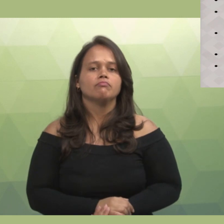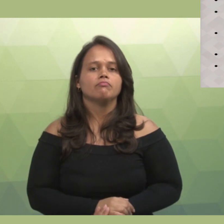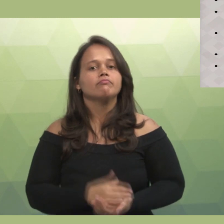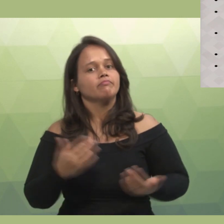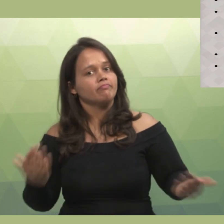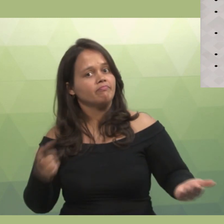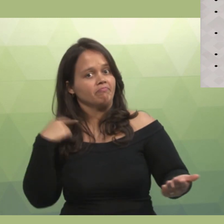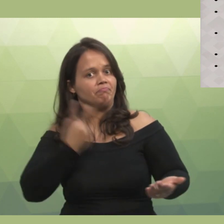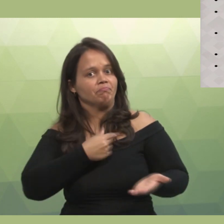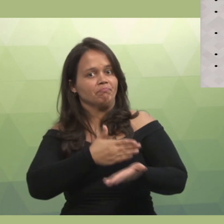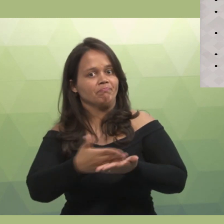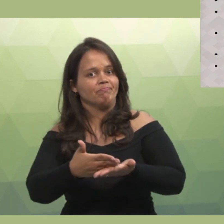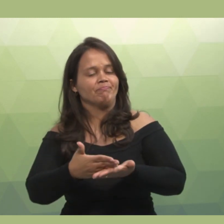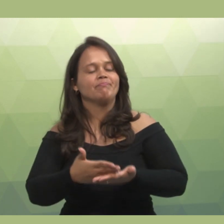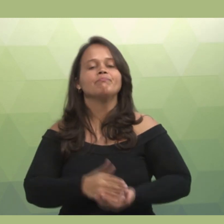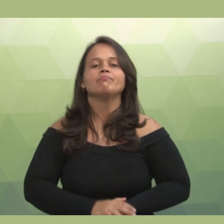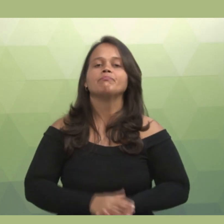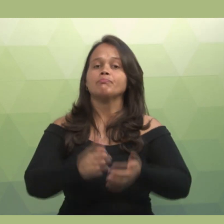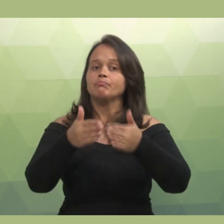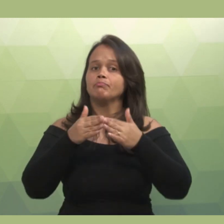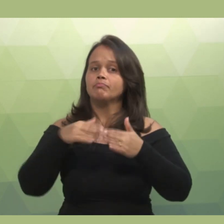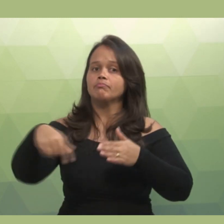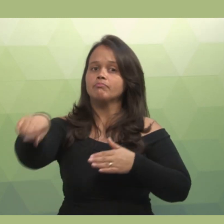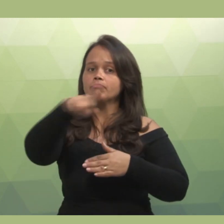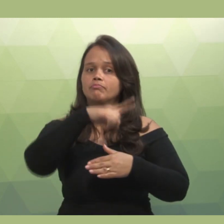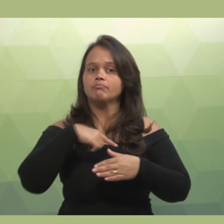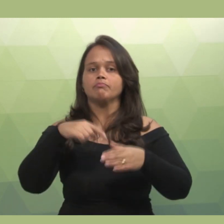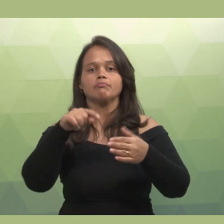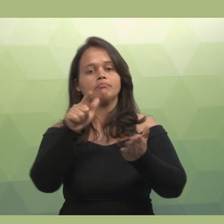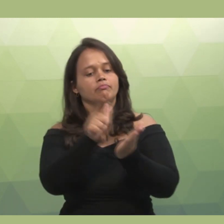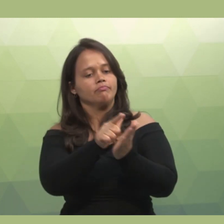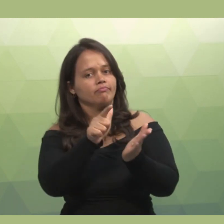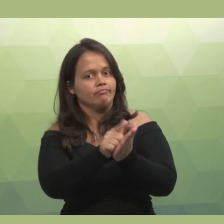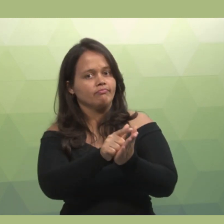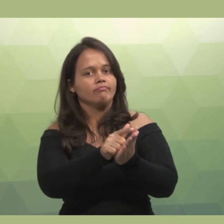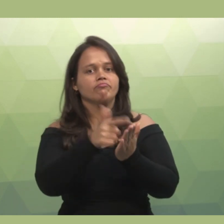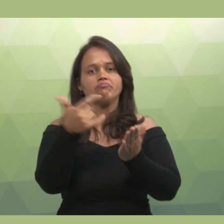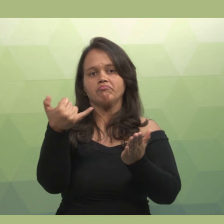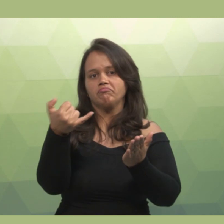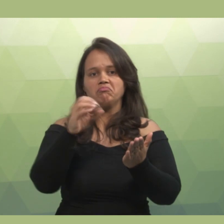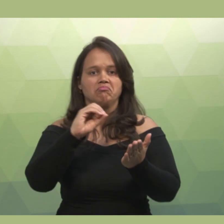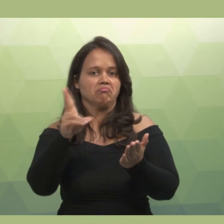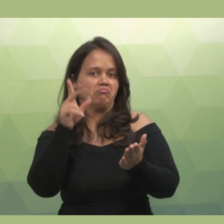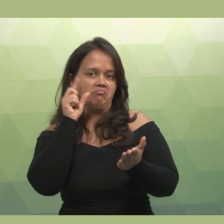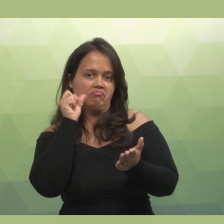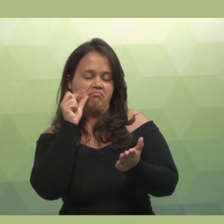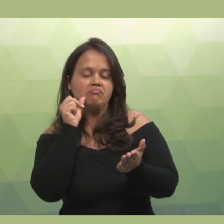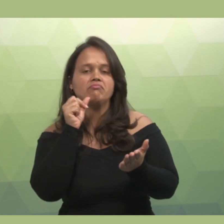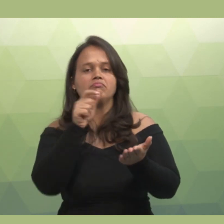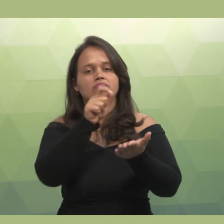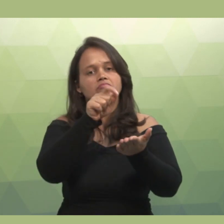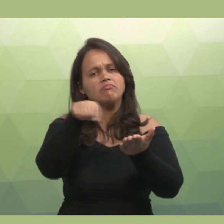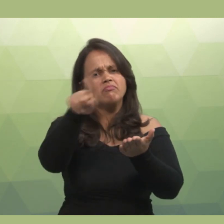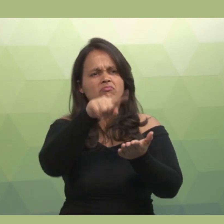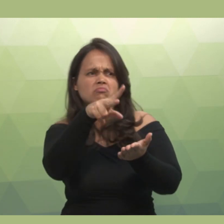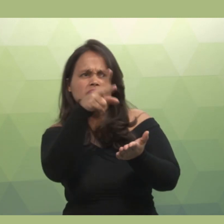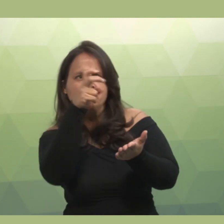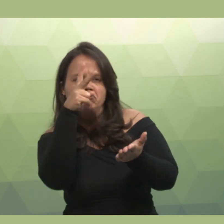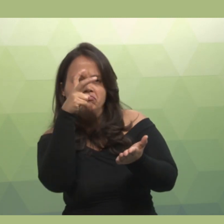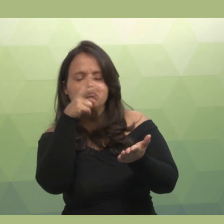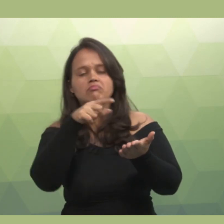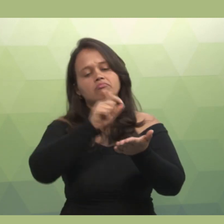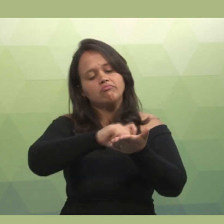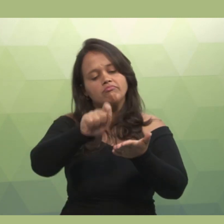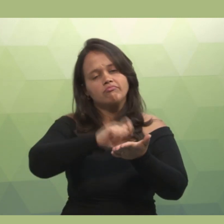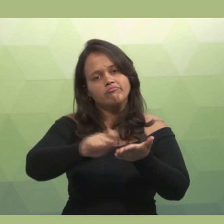Então vamos começar? Peço a vocês que peguem papel e caneta ou seu lápis e façam as anotações que